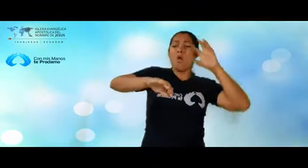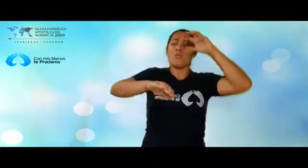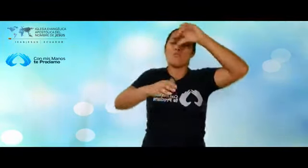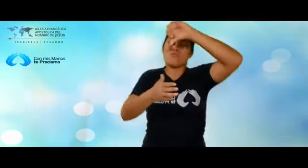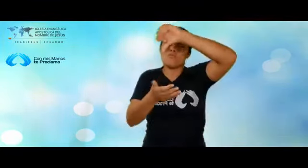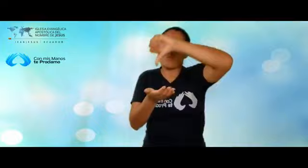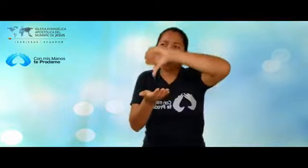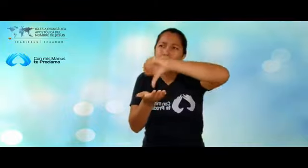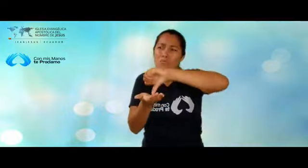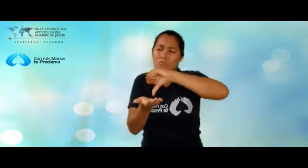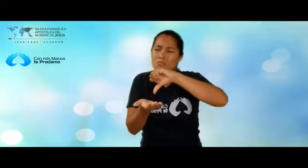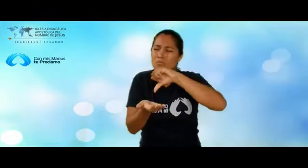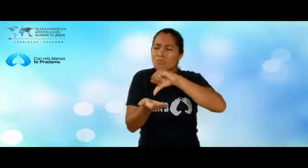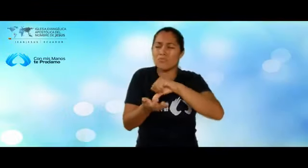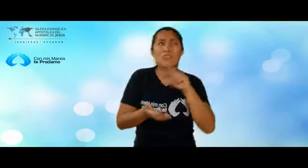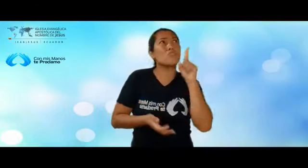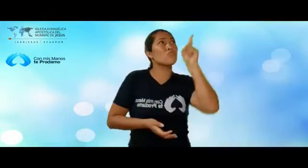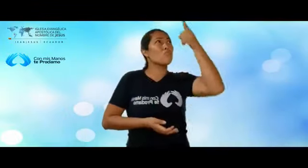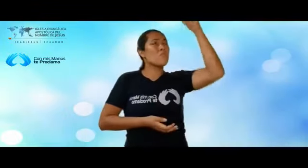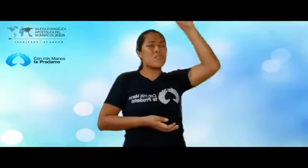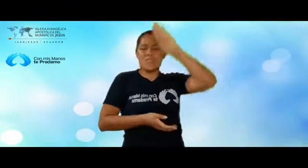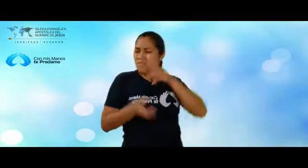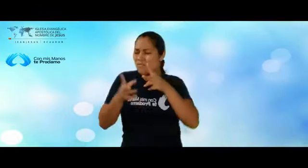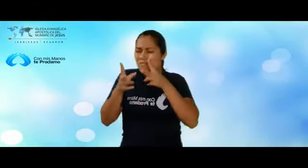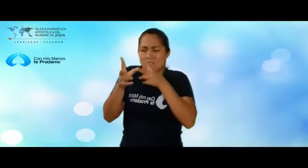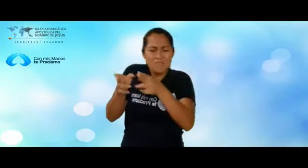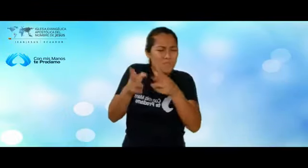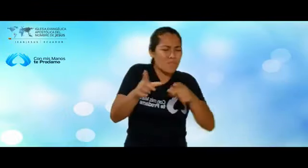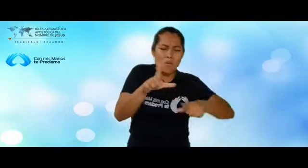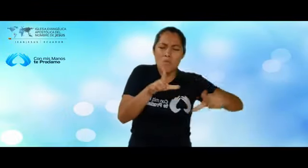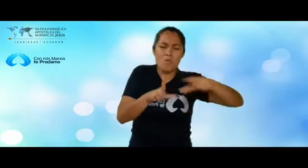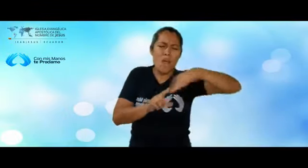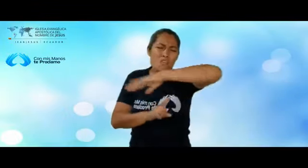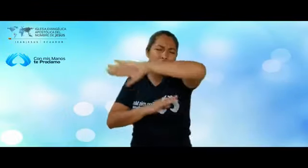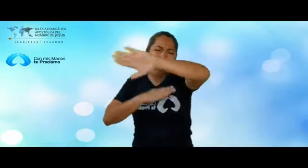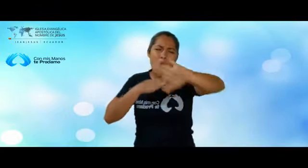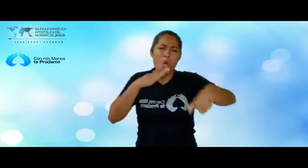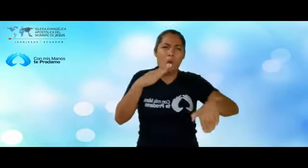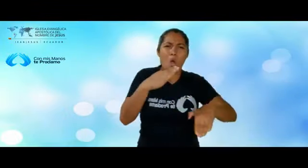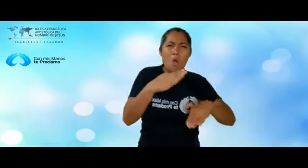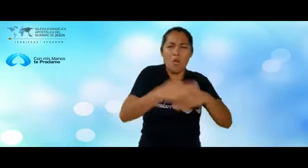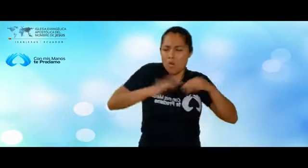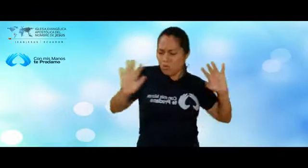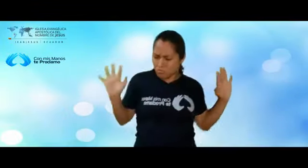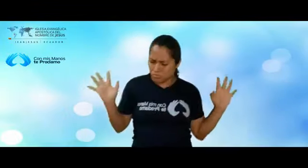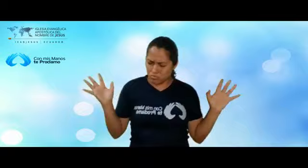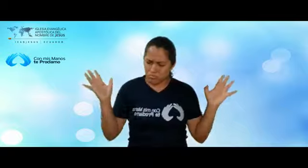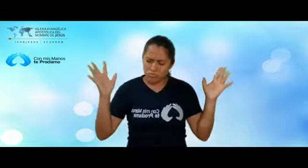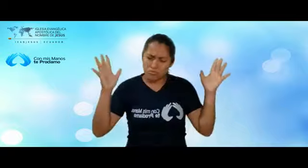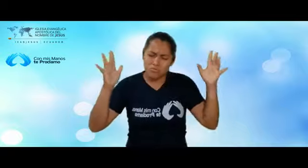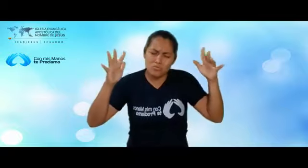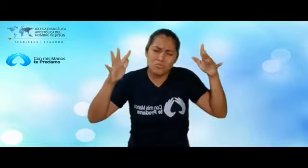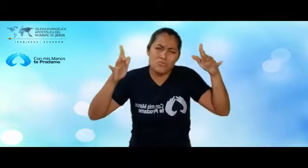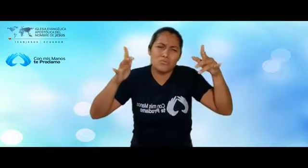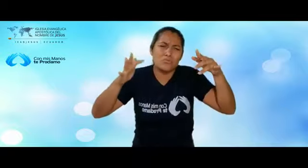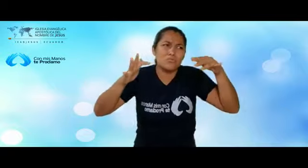mi estrado, Señor, he aquí, allí tú estás. Si tomare las alas del